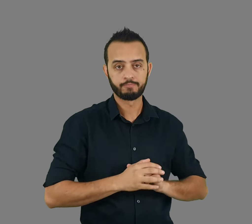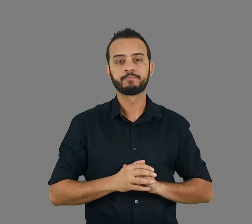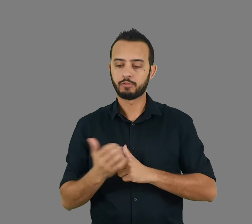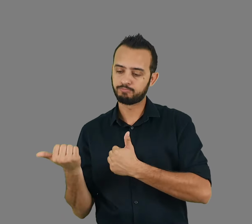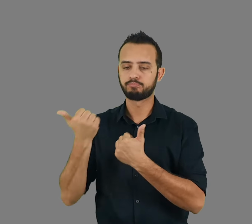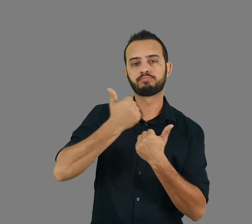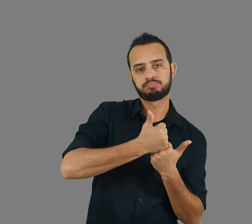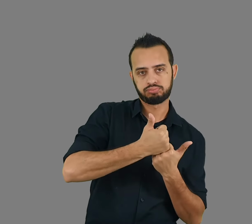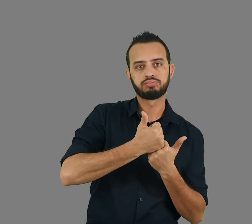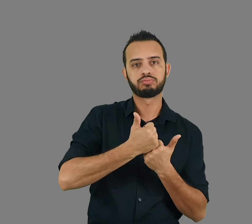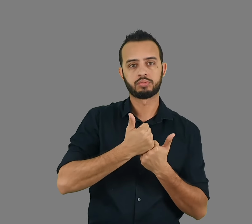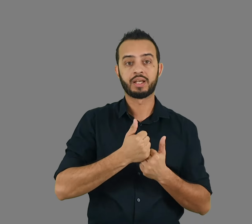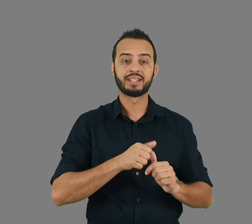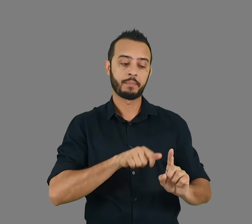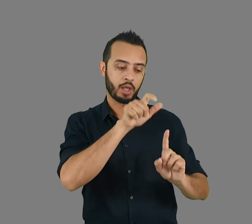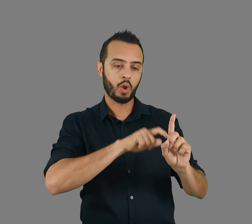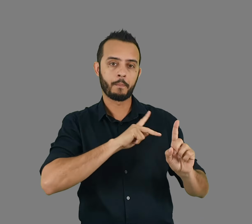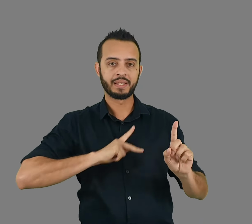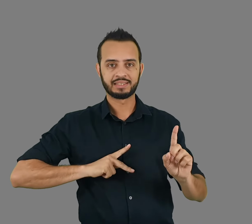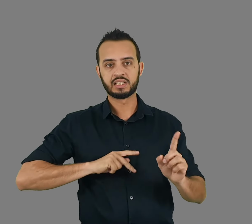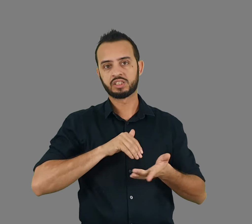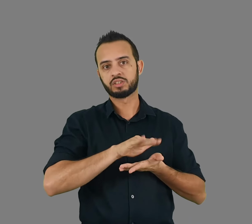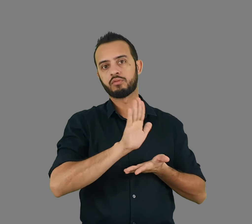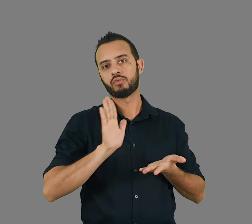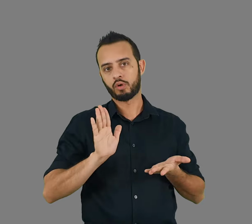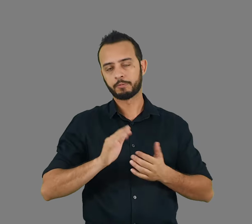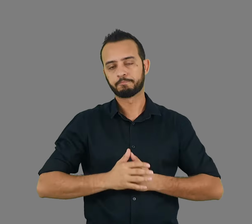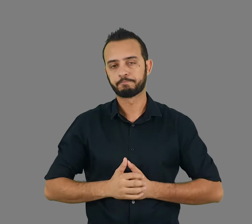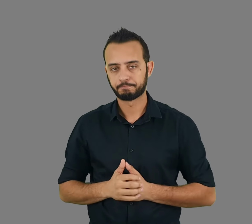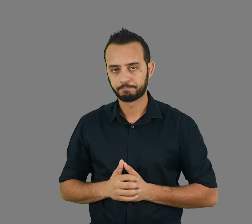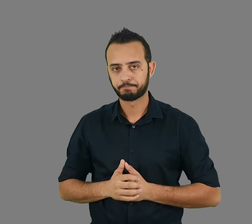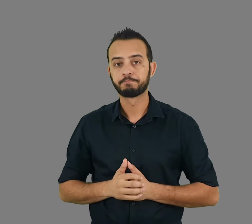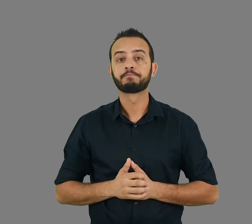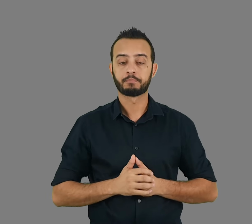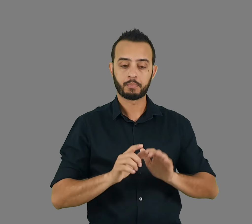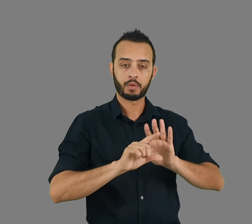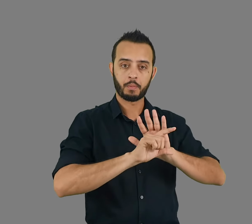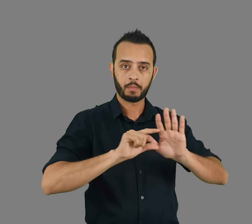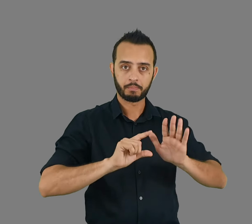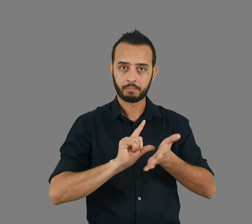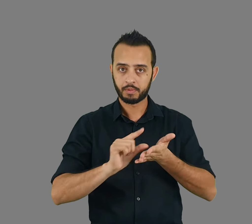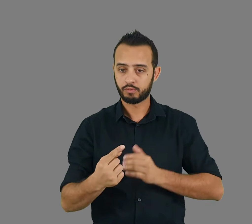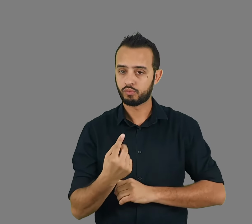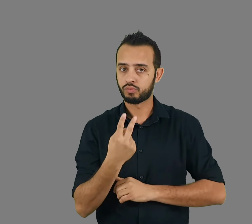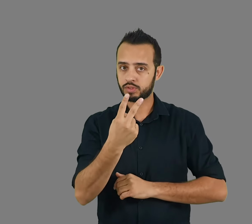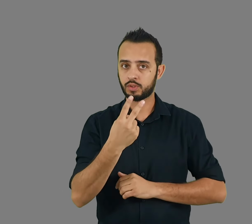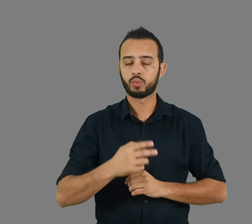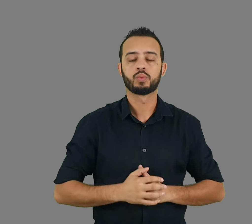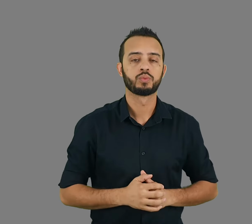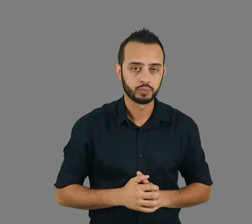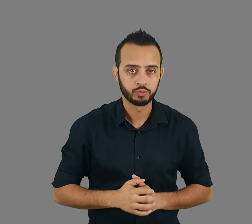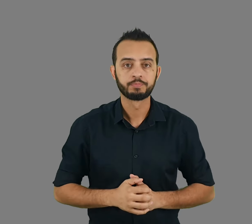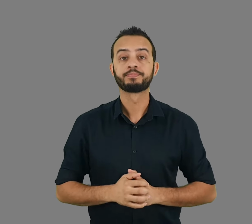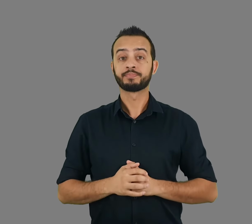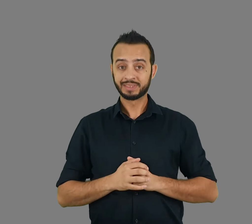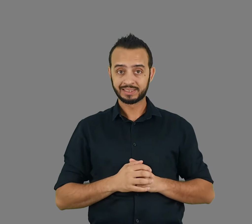em caso de renúncia ou vacância. Parágrafo 2º. Em caso de renúncia ou vacância do